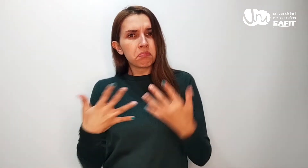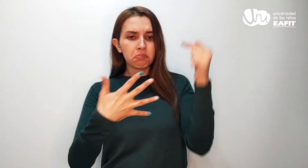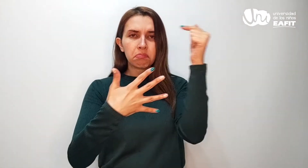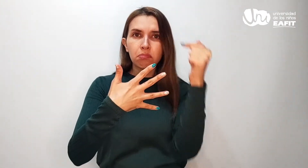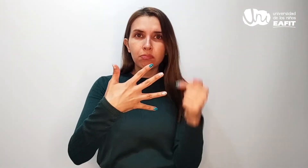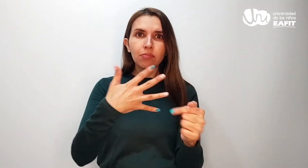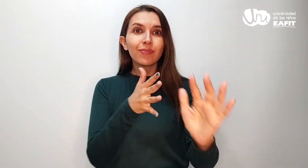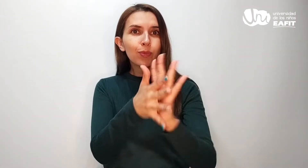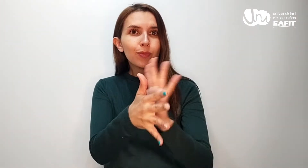sorda?